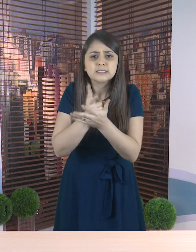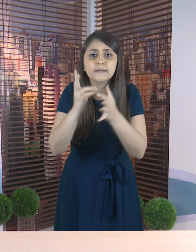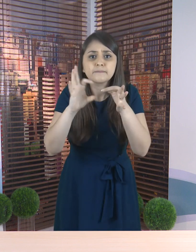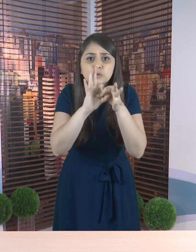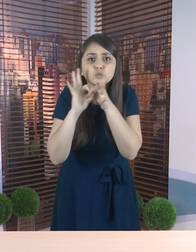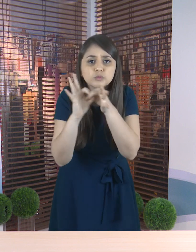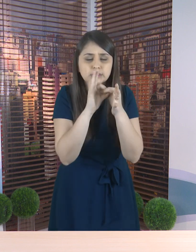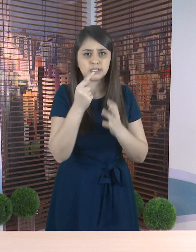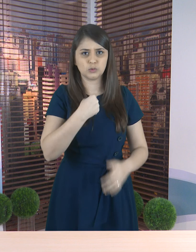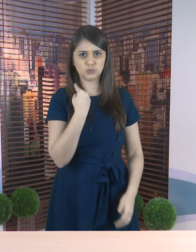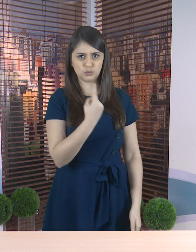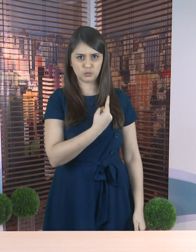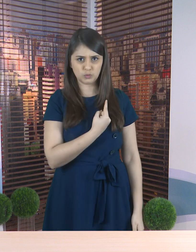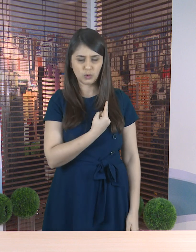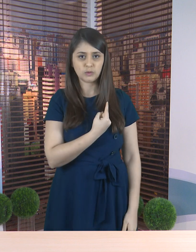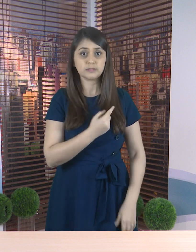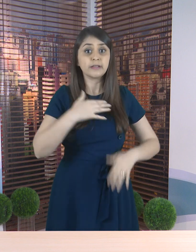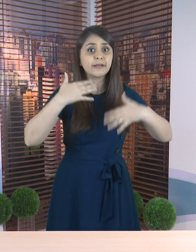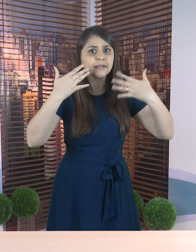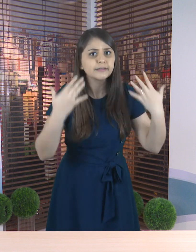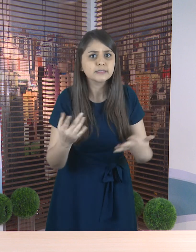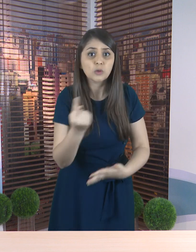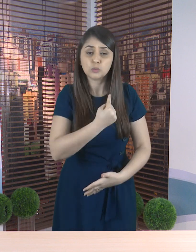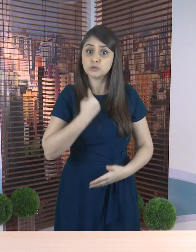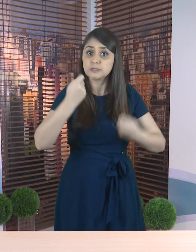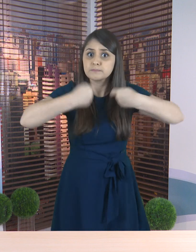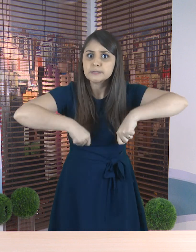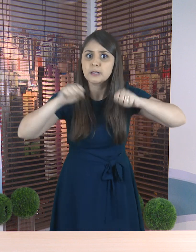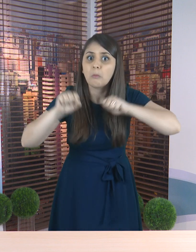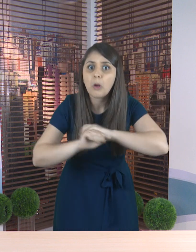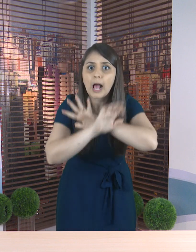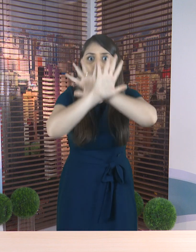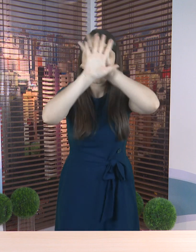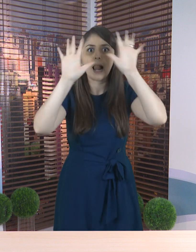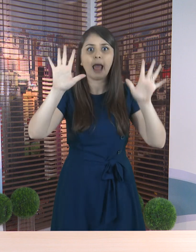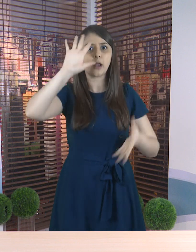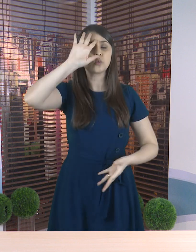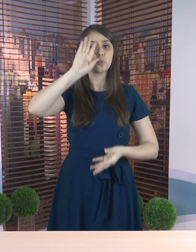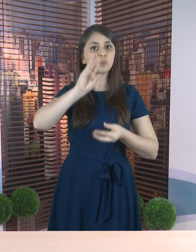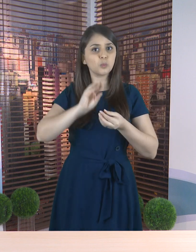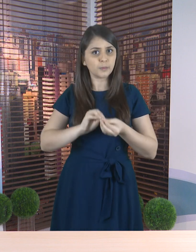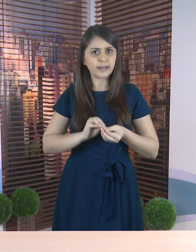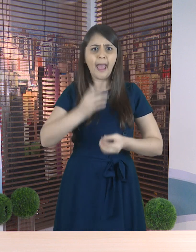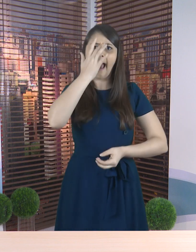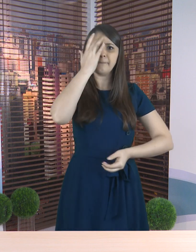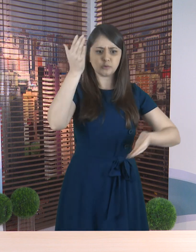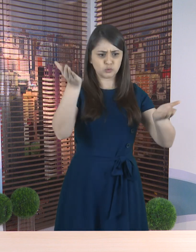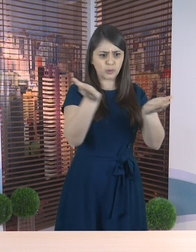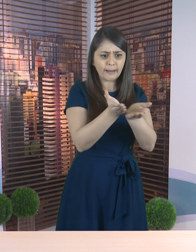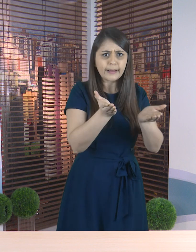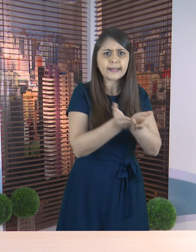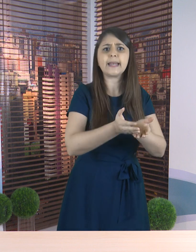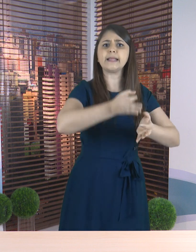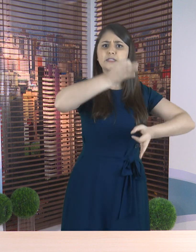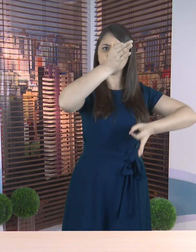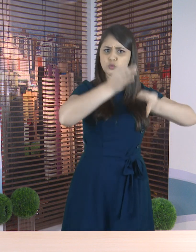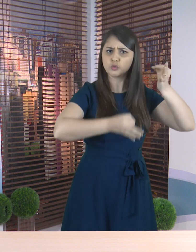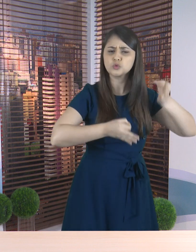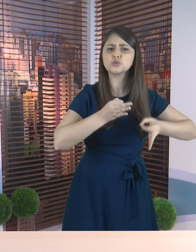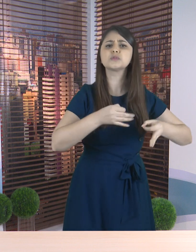por tribulações nessa vida. Vejamos, Zofar é o mais jovem e, por isso, o